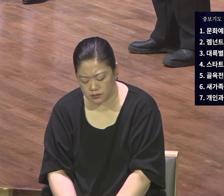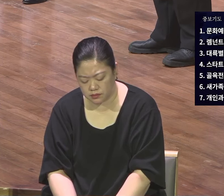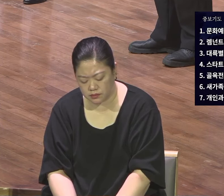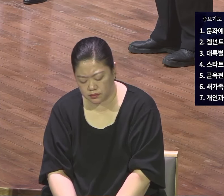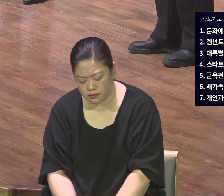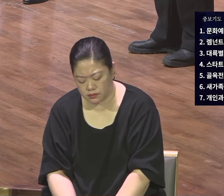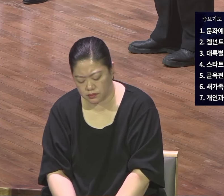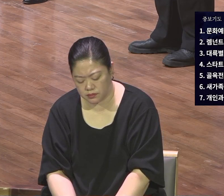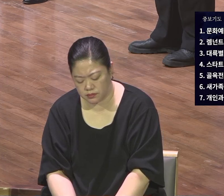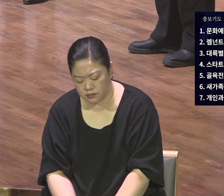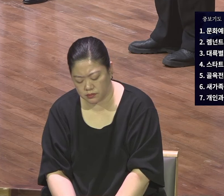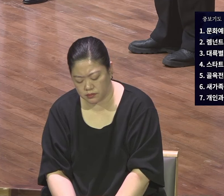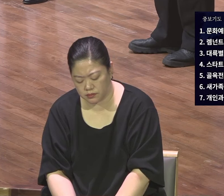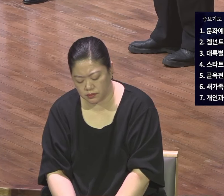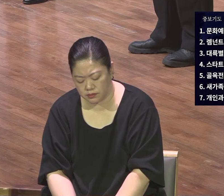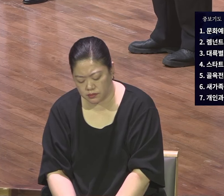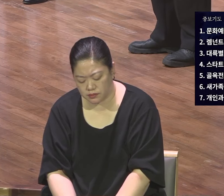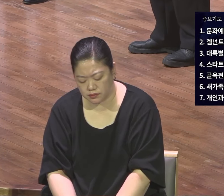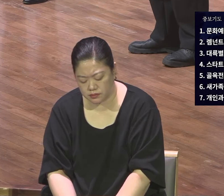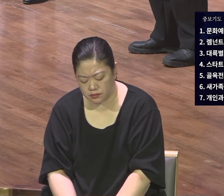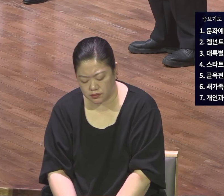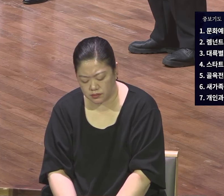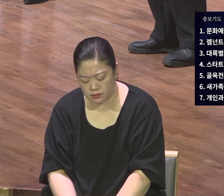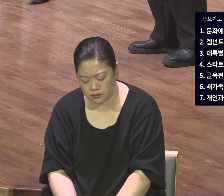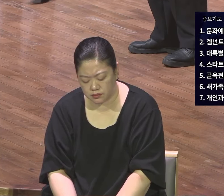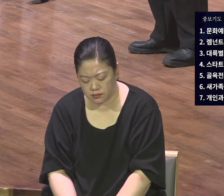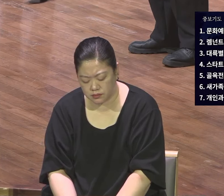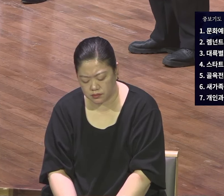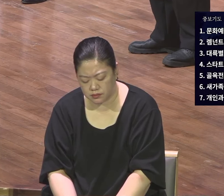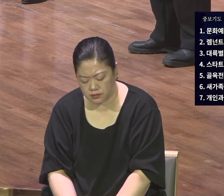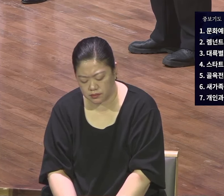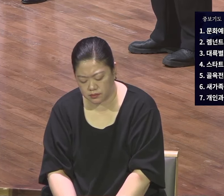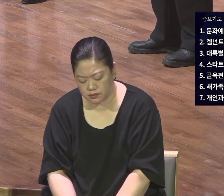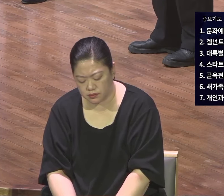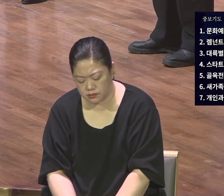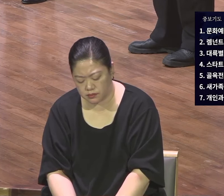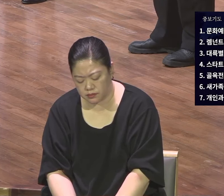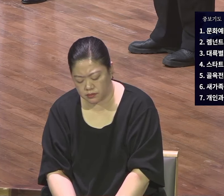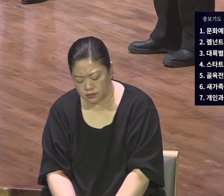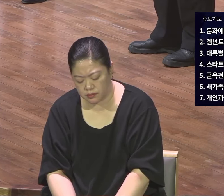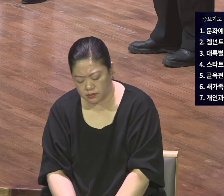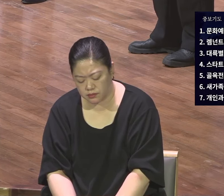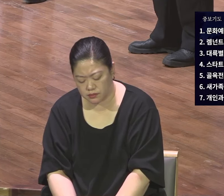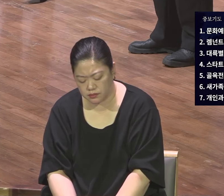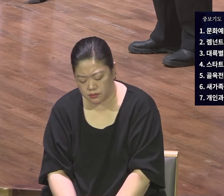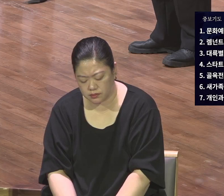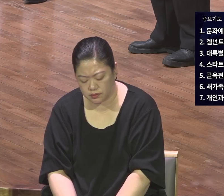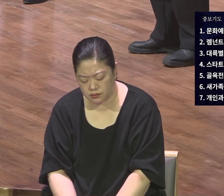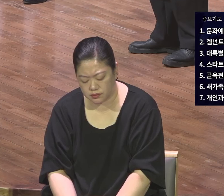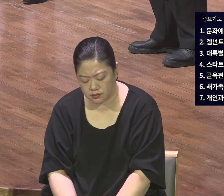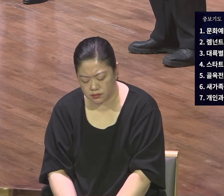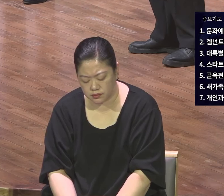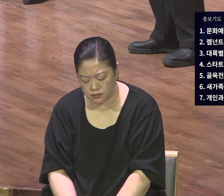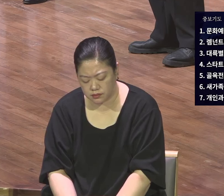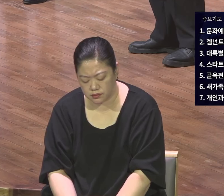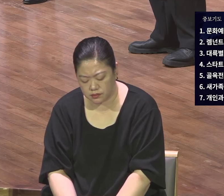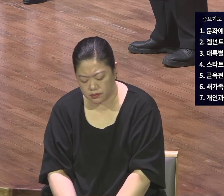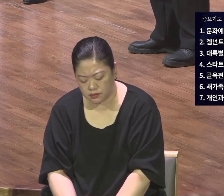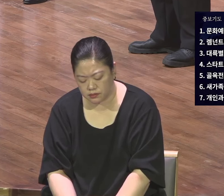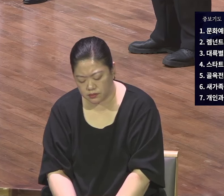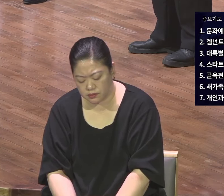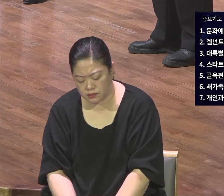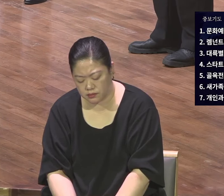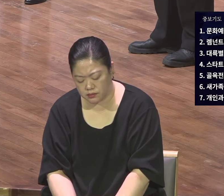통해서 가족과 사무의 운동과 열심을 도와주시옵소서. 하나님의 지명 속에 원치 않는 지명 속에